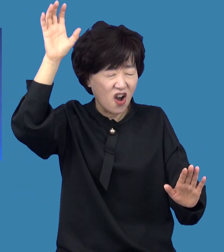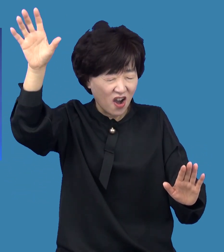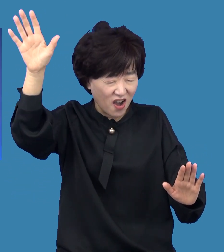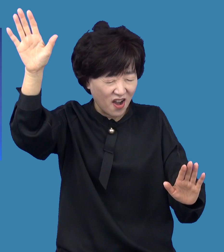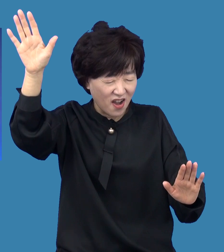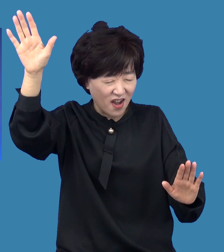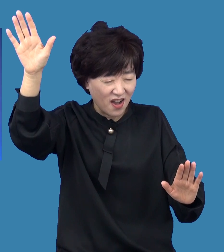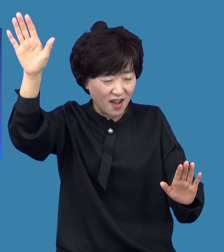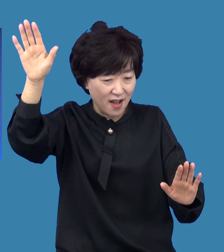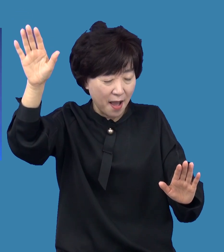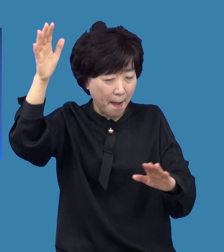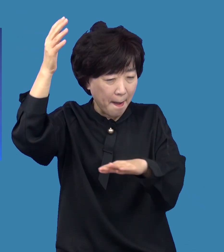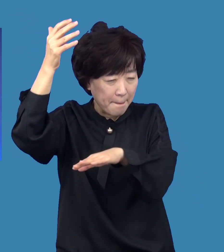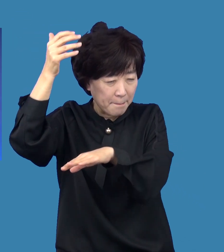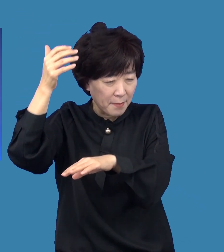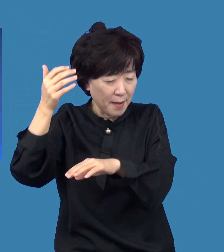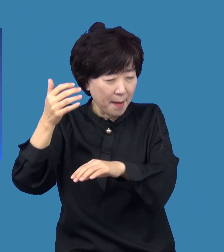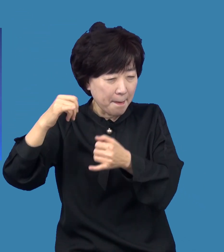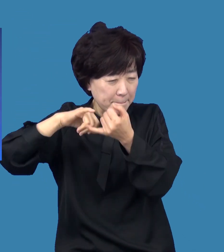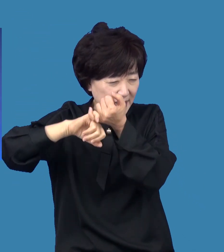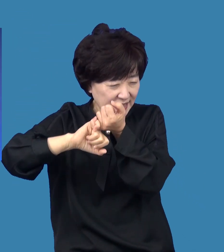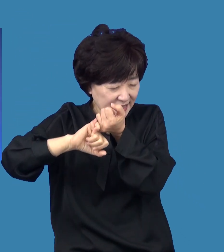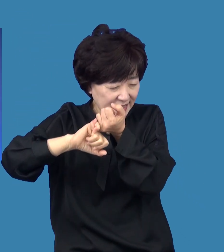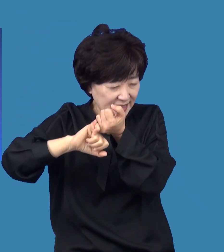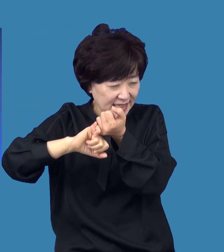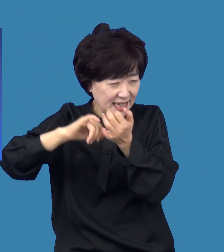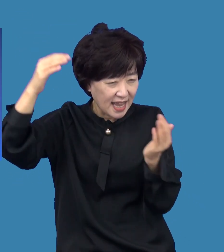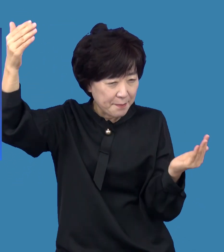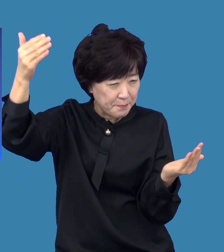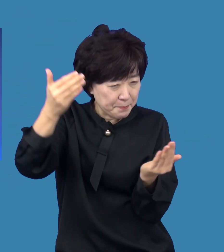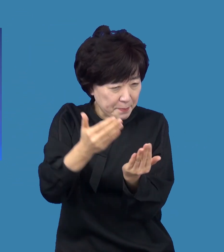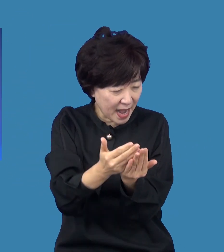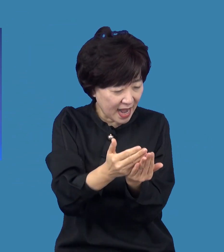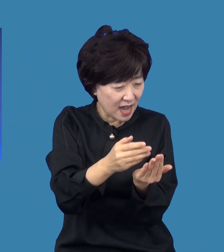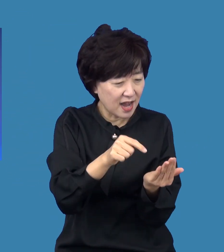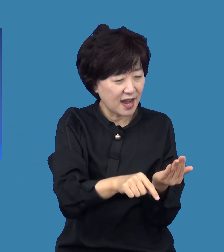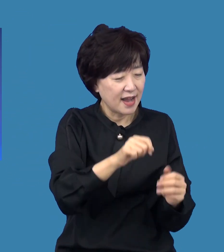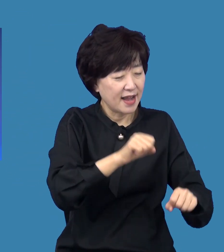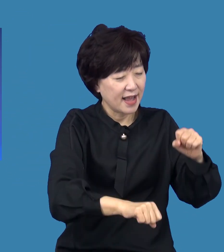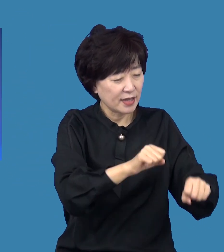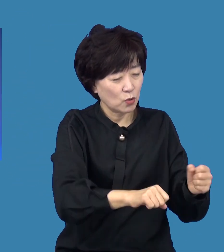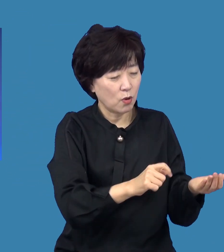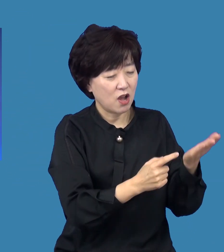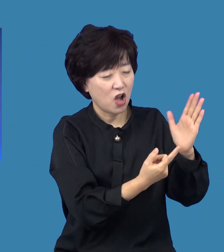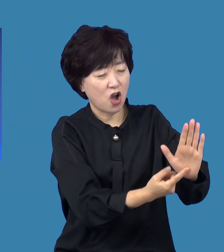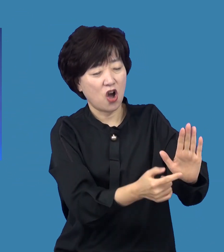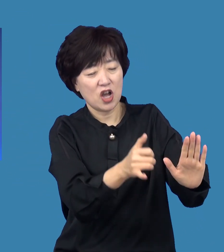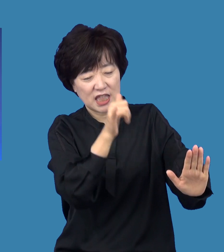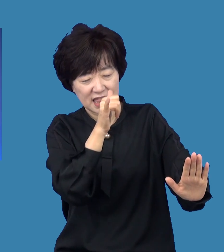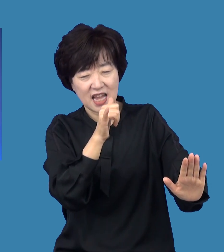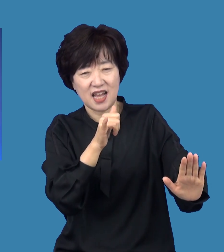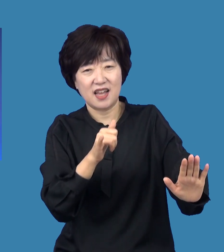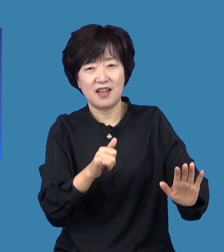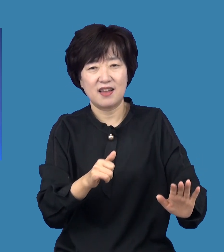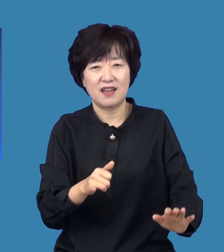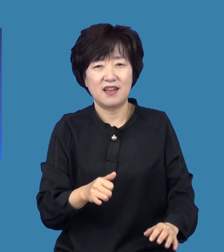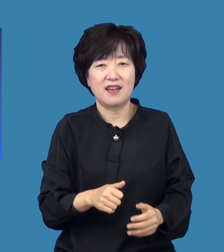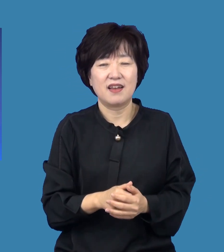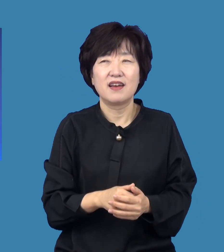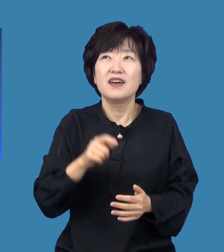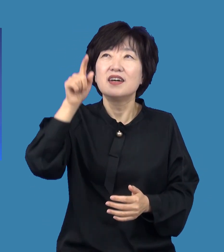그것에 대응하는, 보이지 않는 것에 대응하는 카운터파트가 있다는 거예요. 본체가 있으면 그림자가